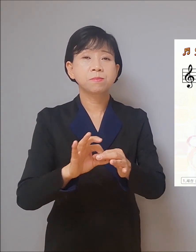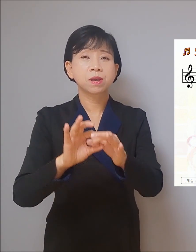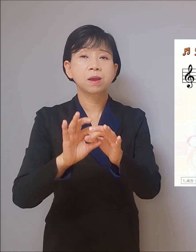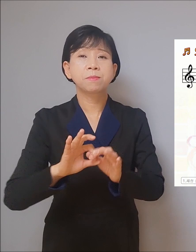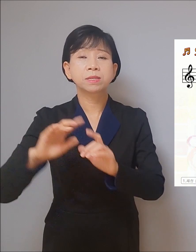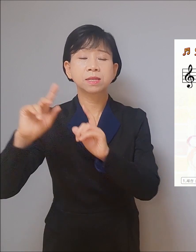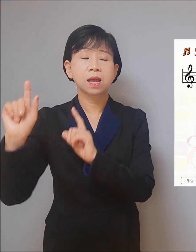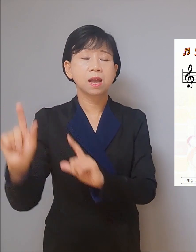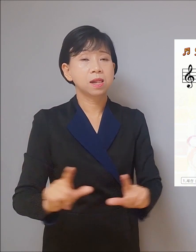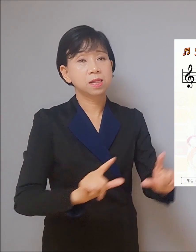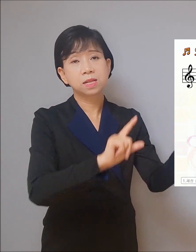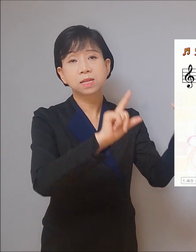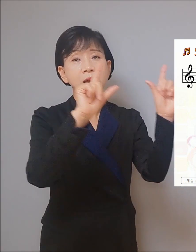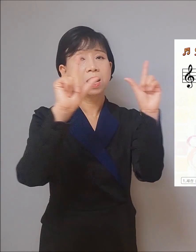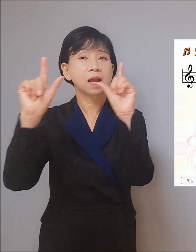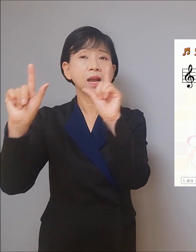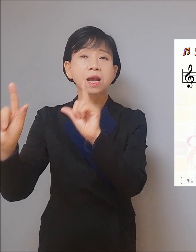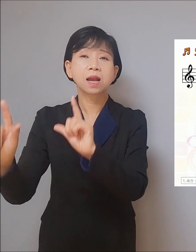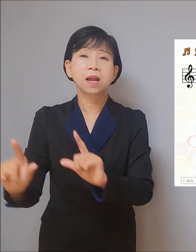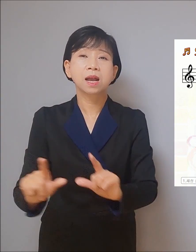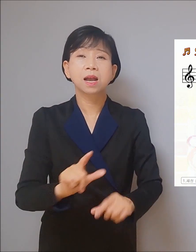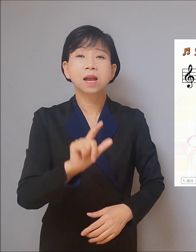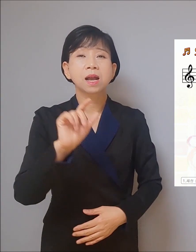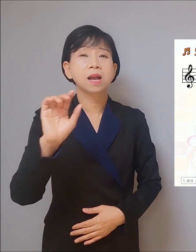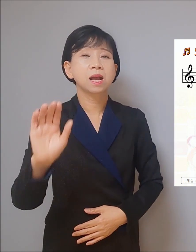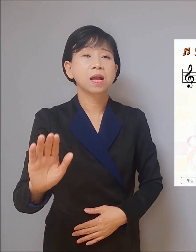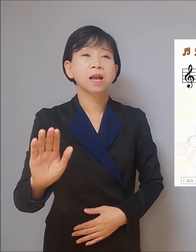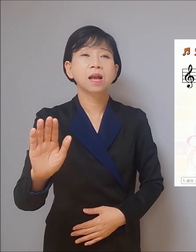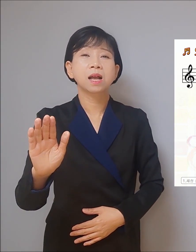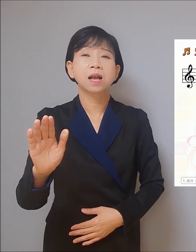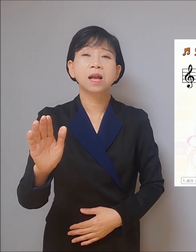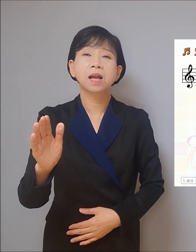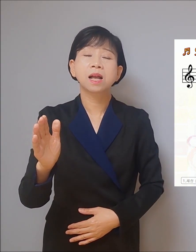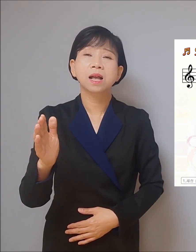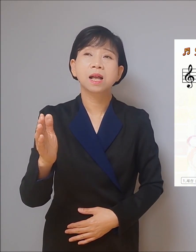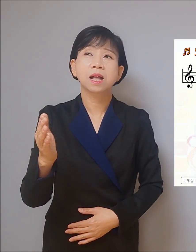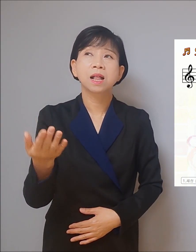믿음으로 말미암아 살리라. 할렐루야. 오직 의인은